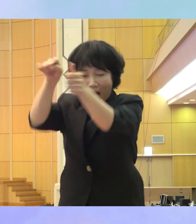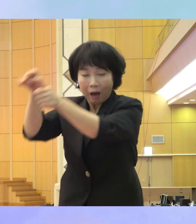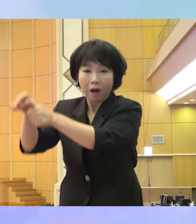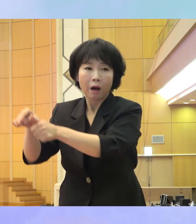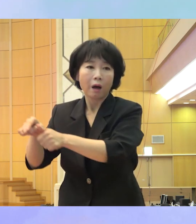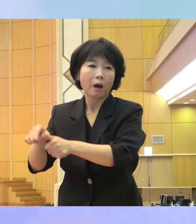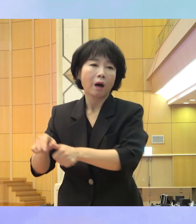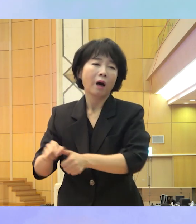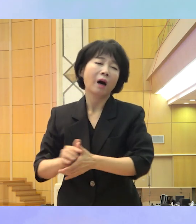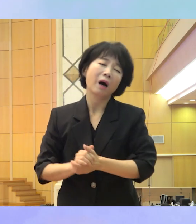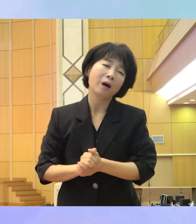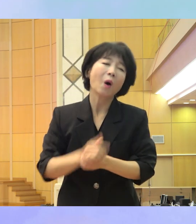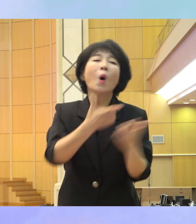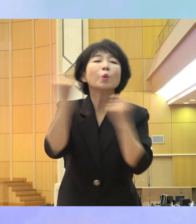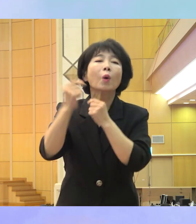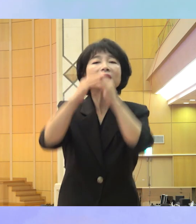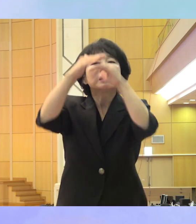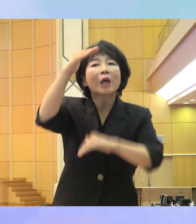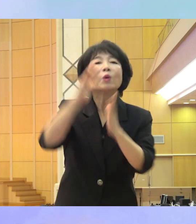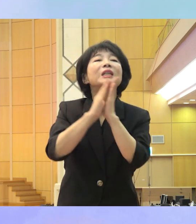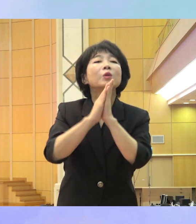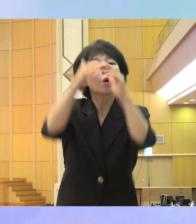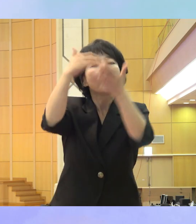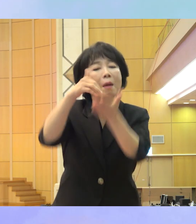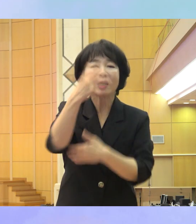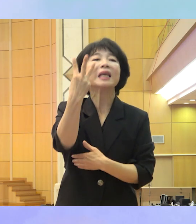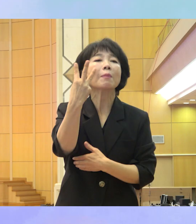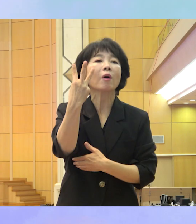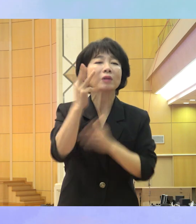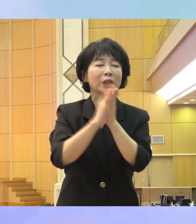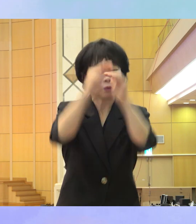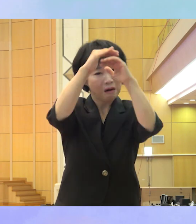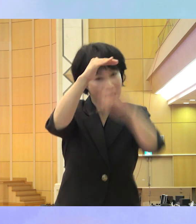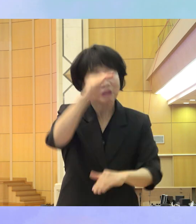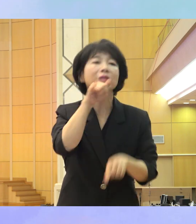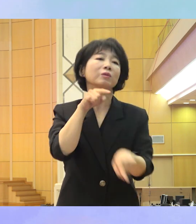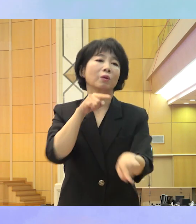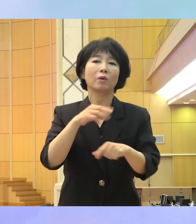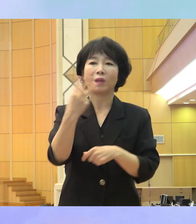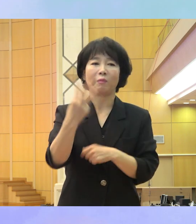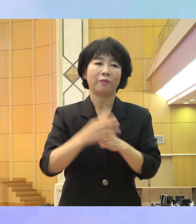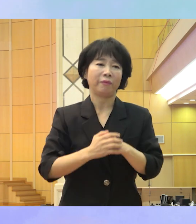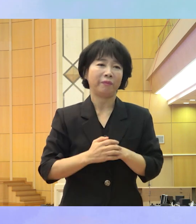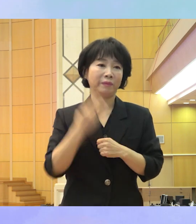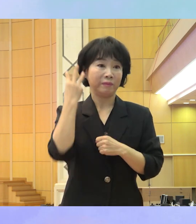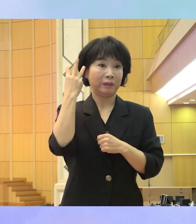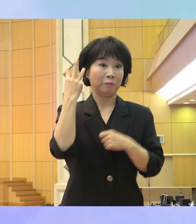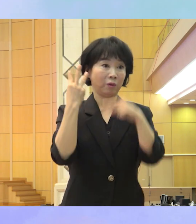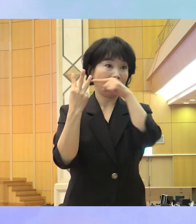내용의 기도를 3번 했다고 성경은 말씀하고 있습니다.